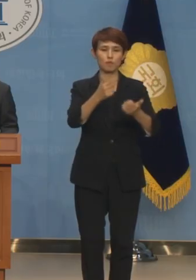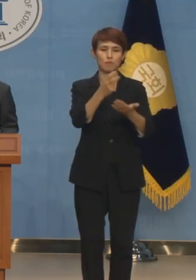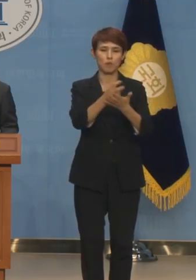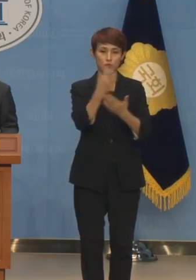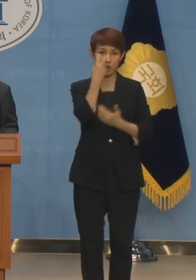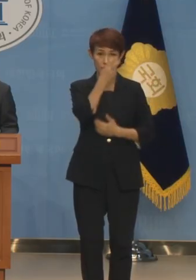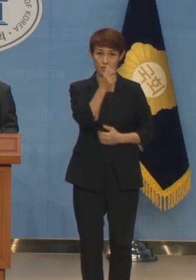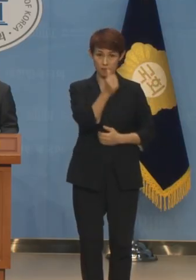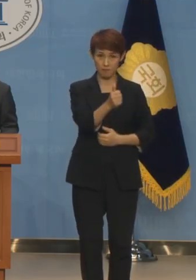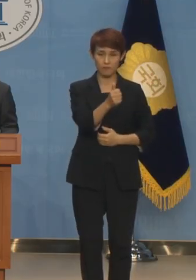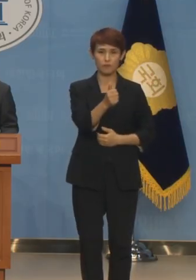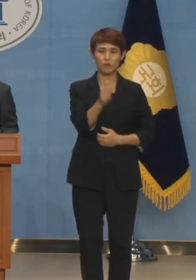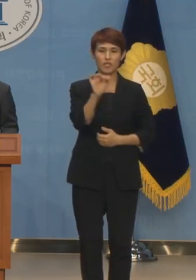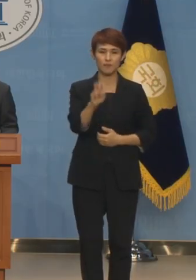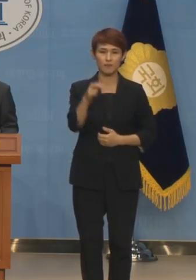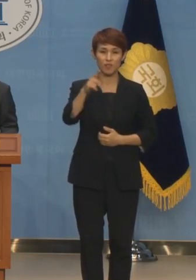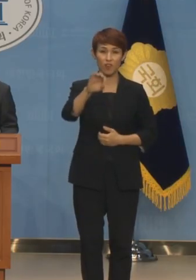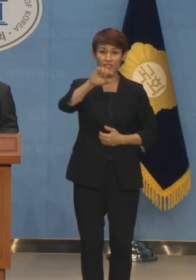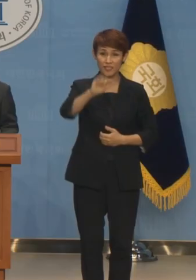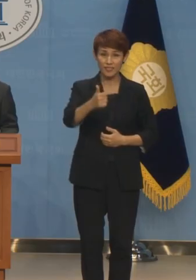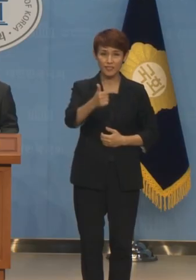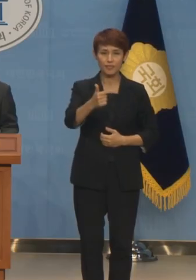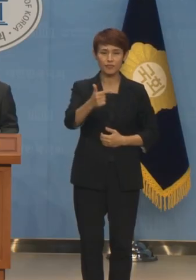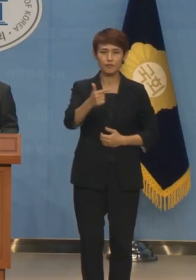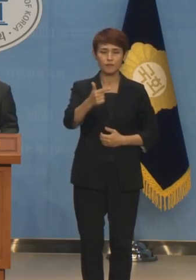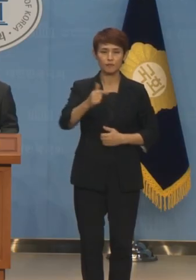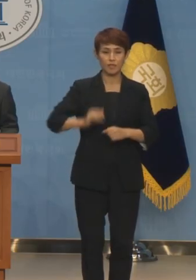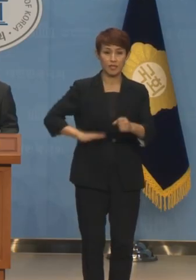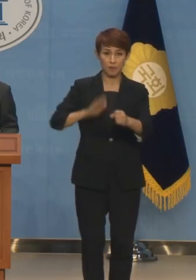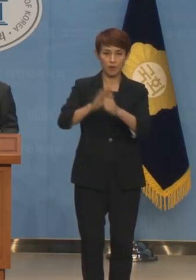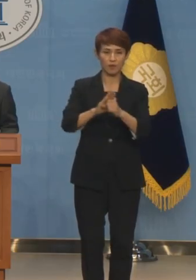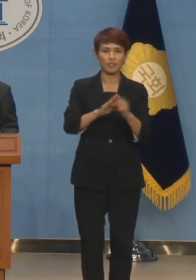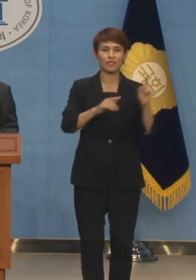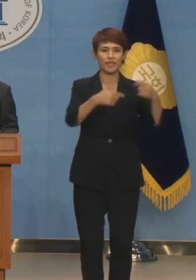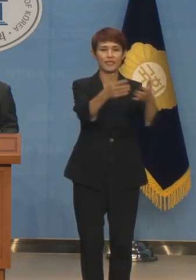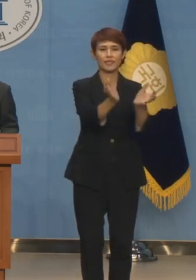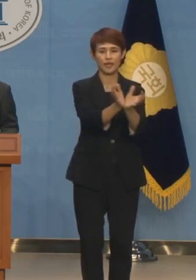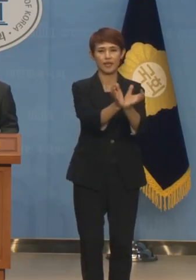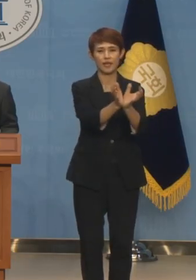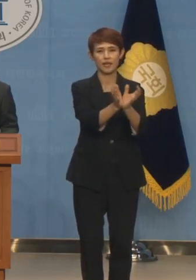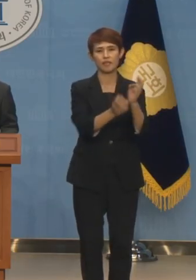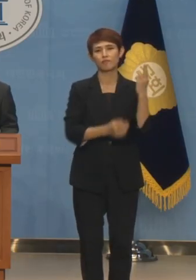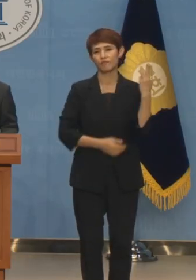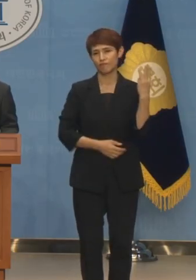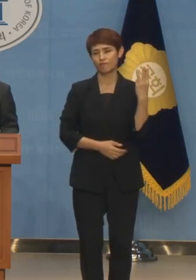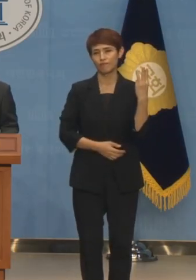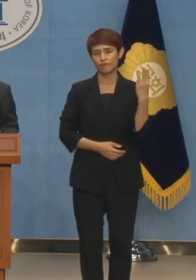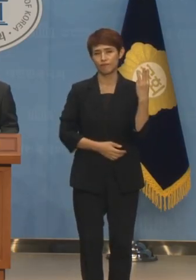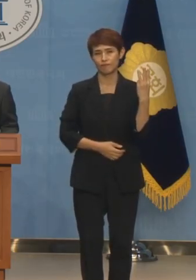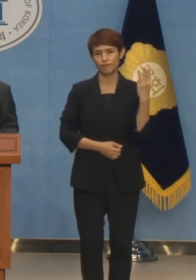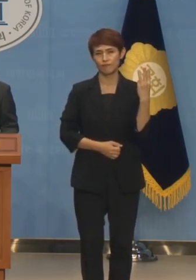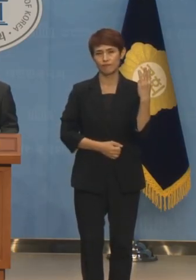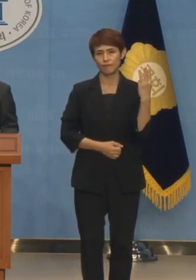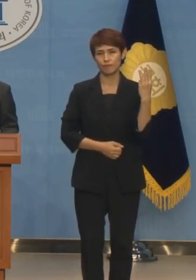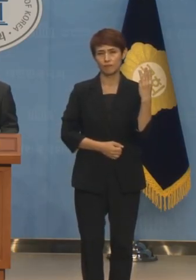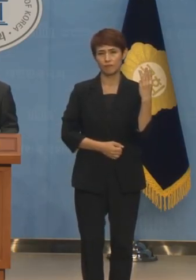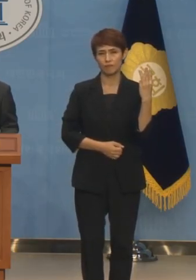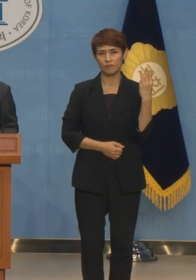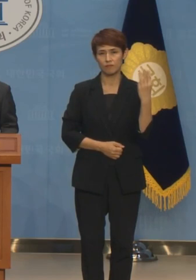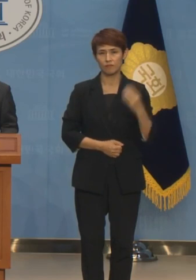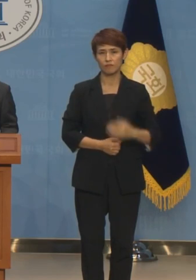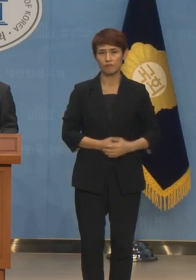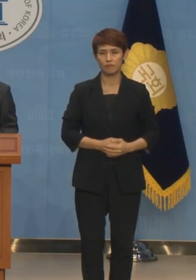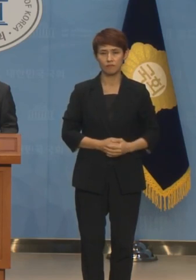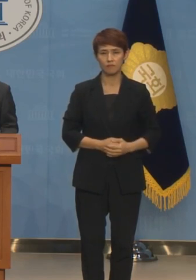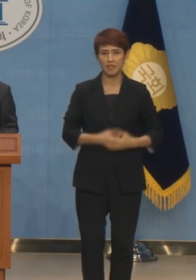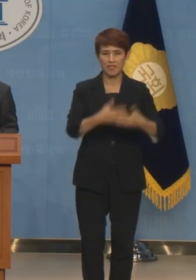법무관리관, 임성근 전 해병대 1사단장이 한 축입니다. 한때 집단